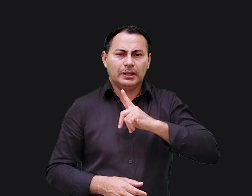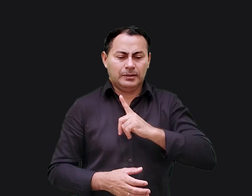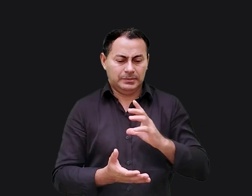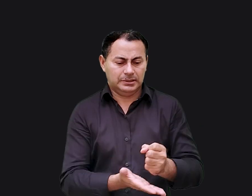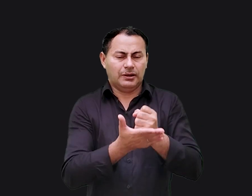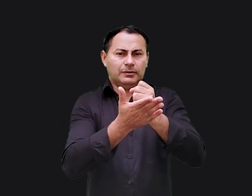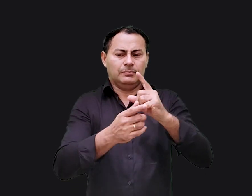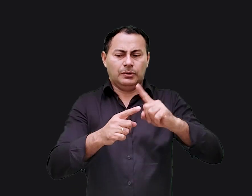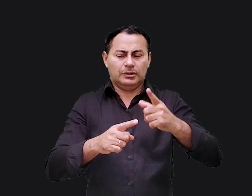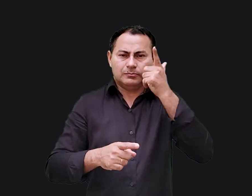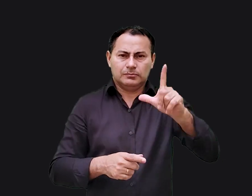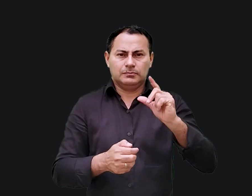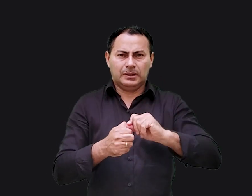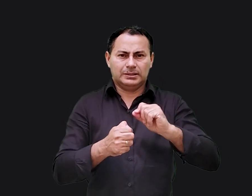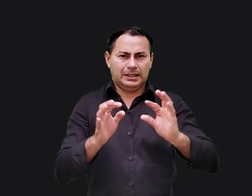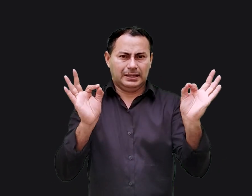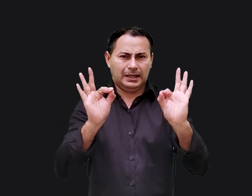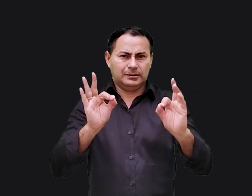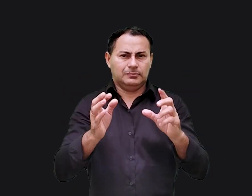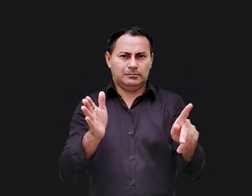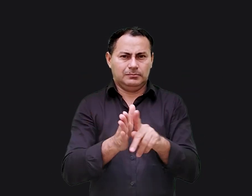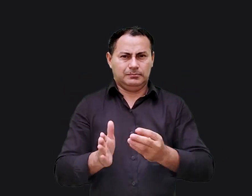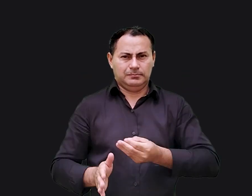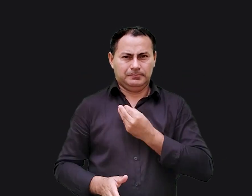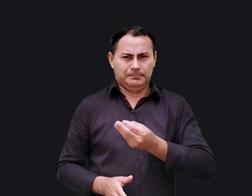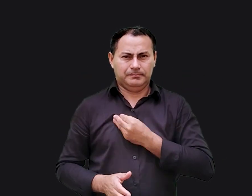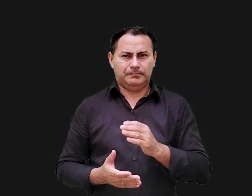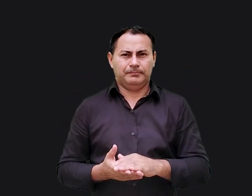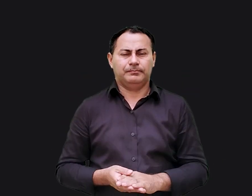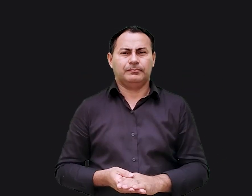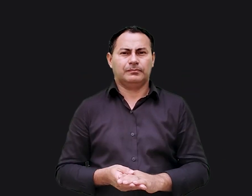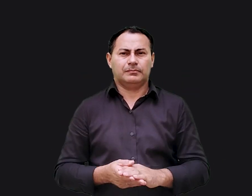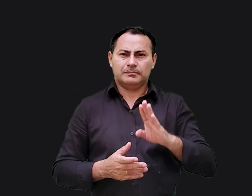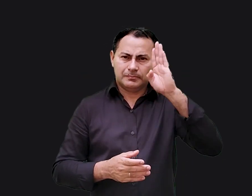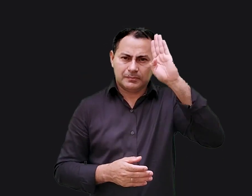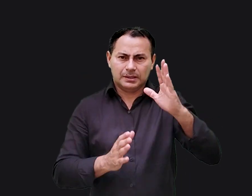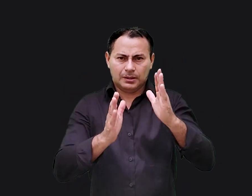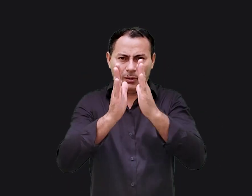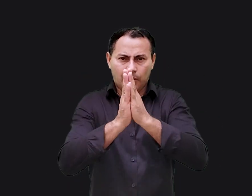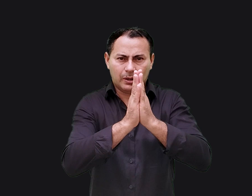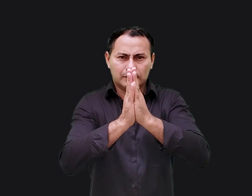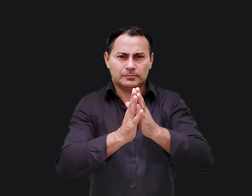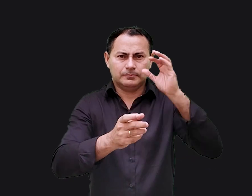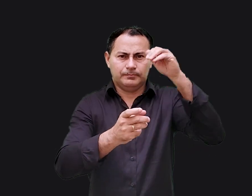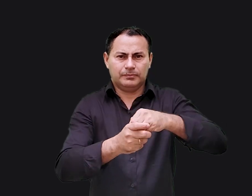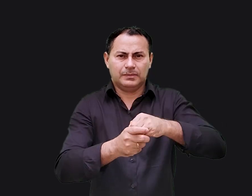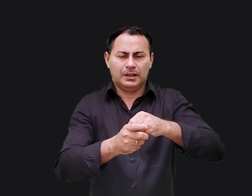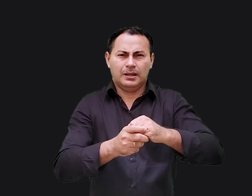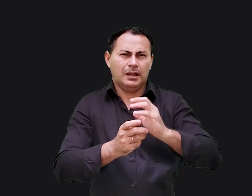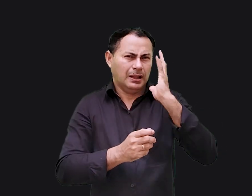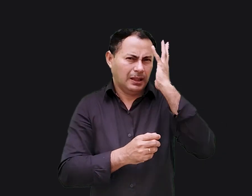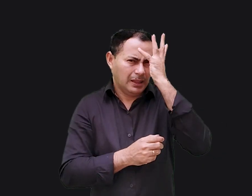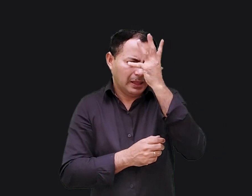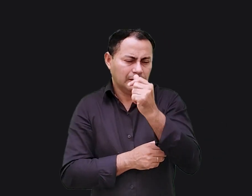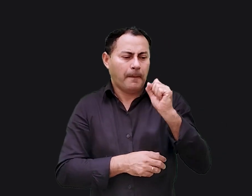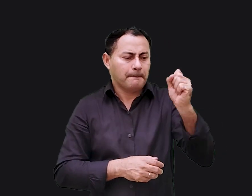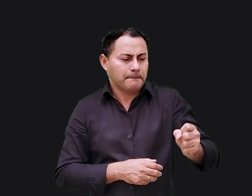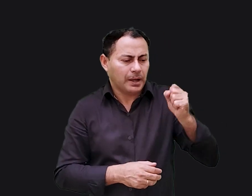Senhor tem que me salvar, porque eu não consigo fazer nada por mim mesmo. A essência dessa oração está contida nessa linda figura do